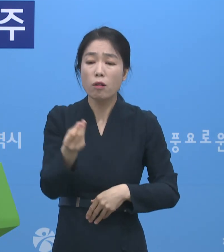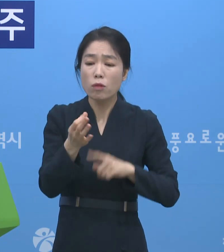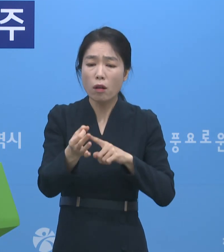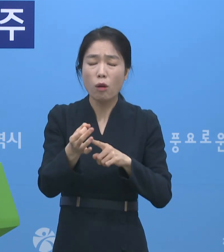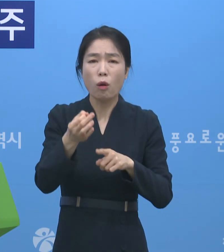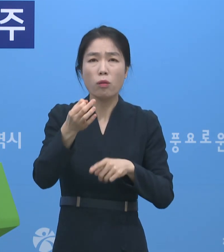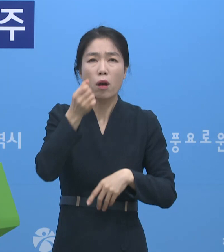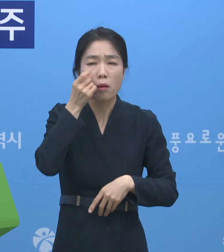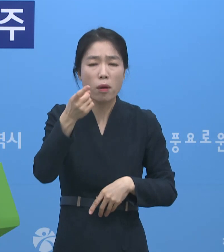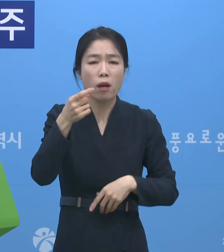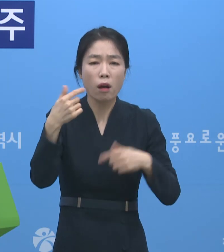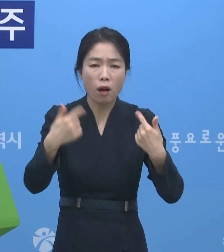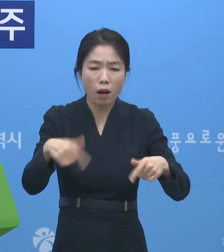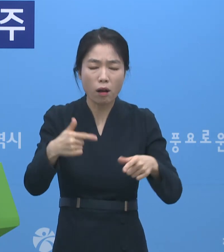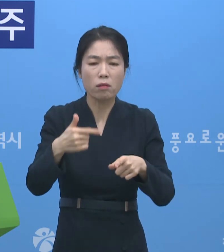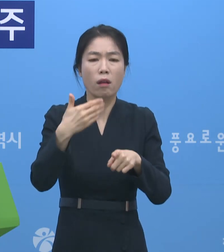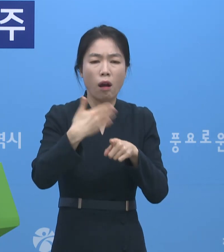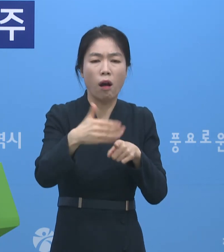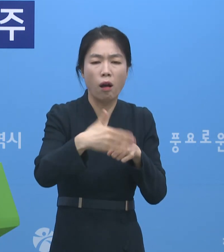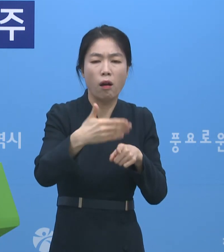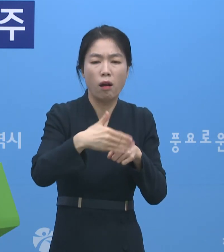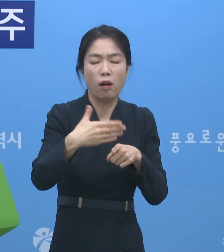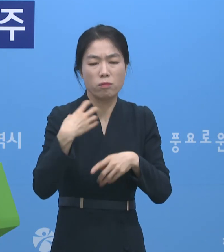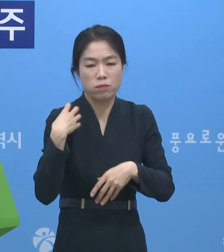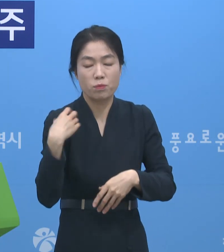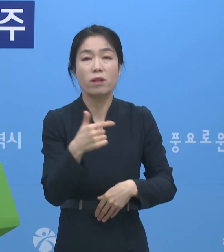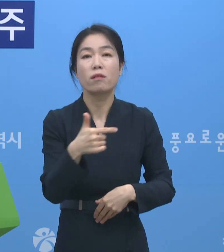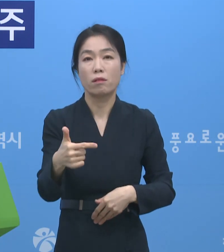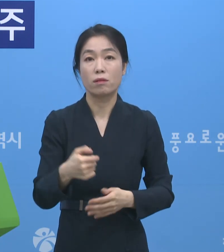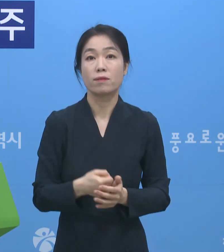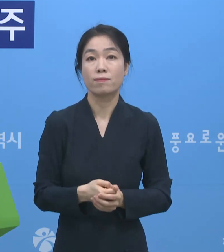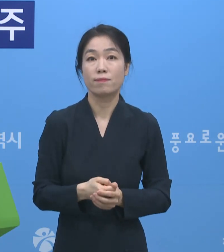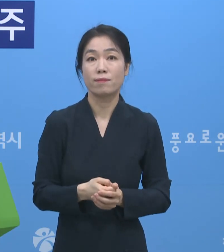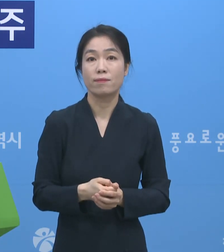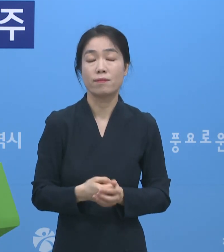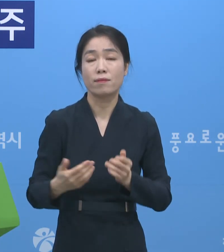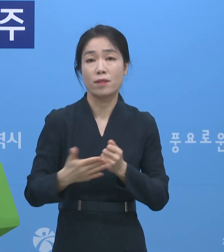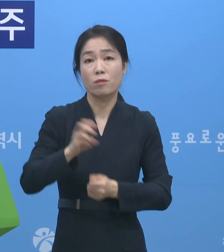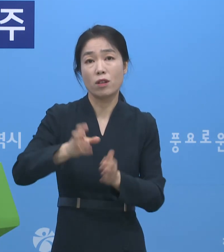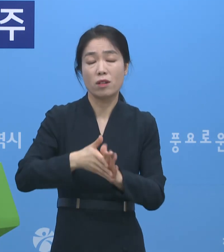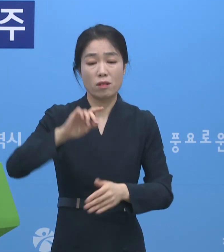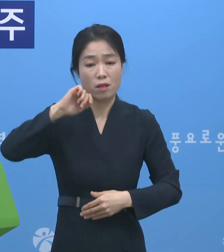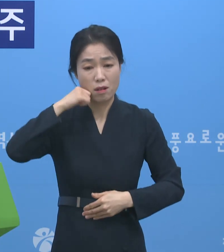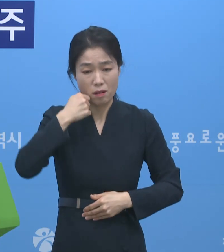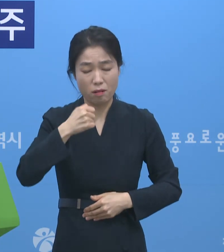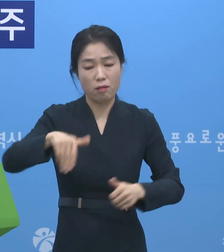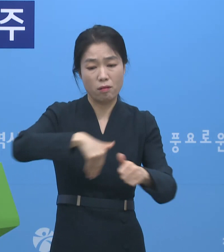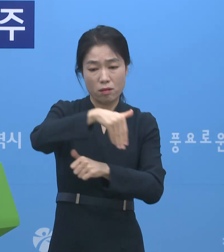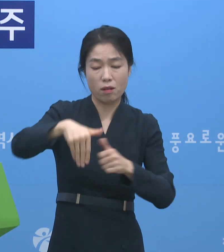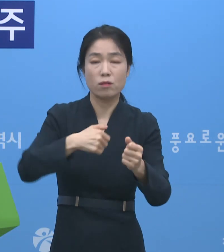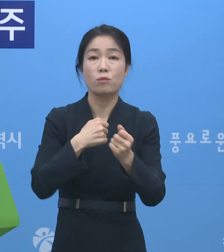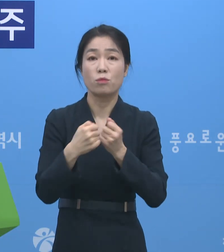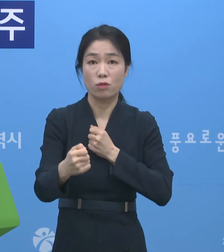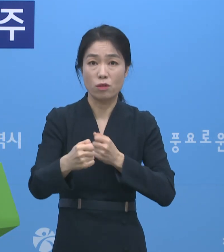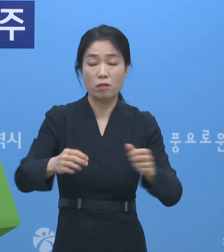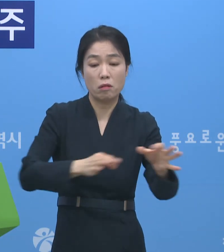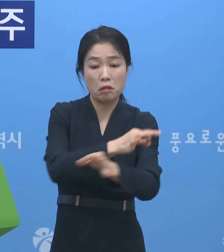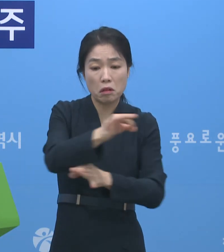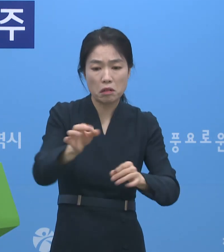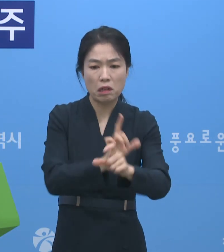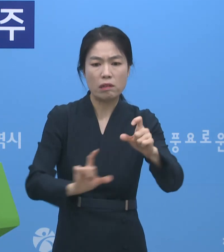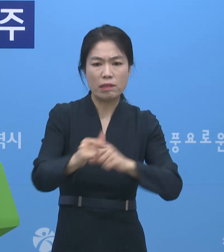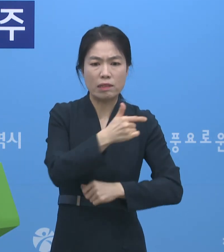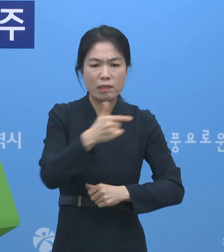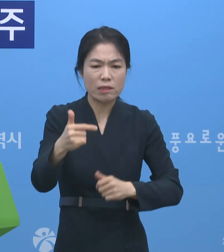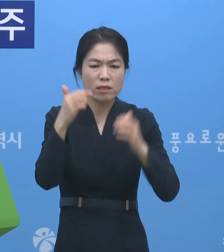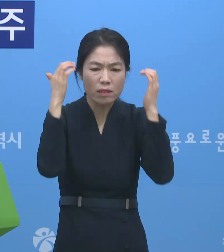임대료는 정기적으로 지급해야 하는 큰 부담을 안고 있습니다. 우리 시는 어려운 상황임에도 경제적으로 더